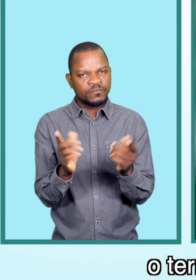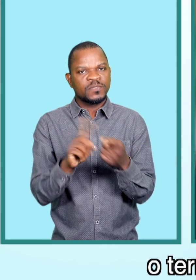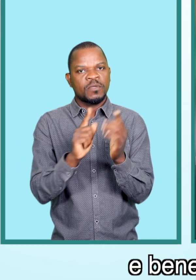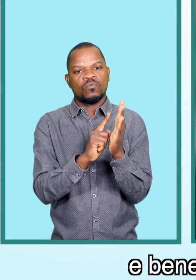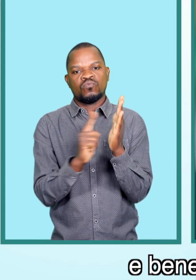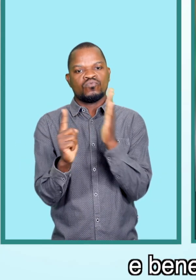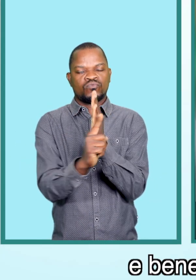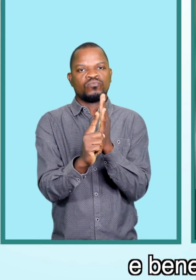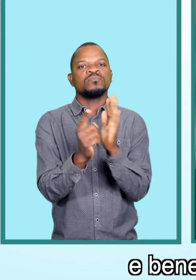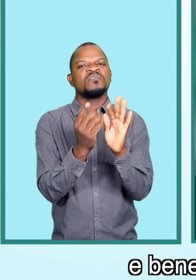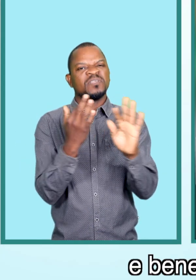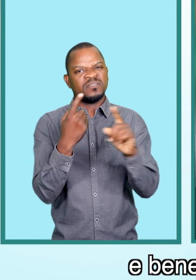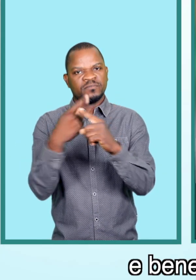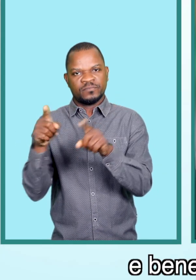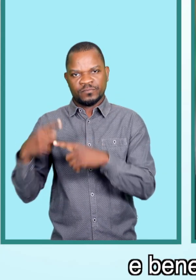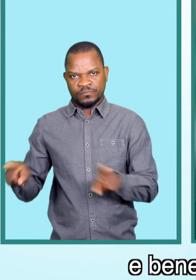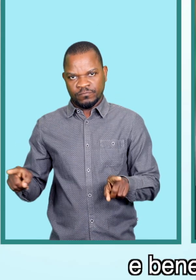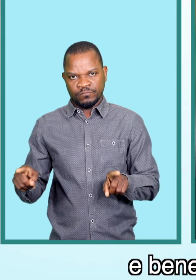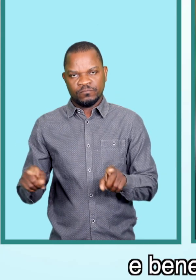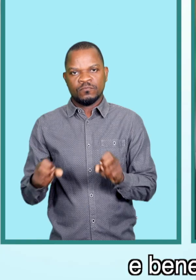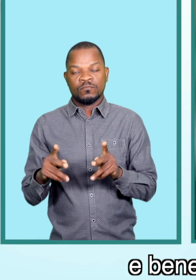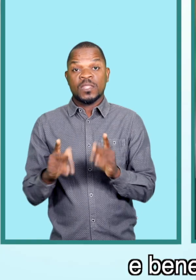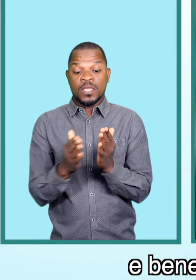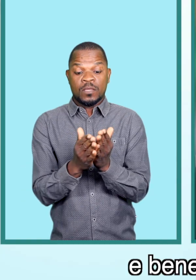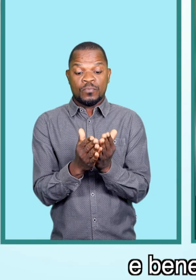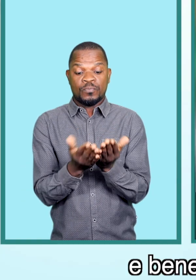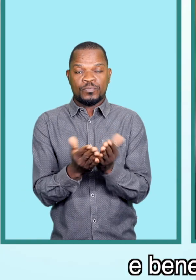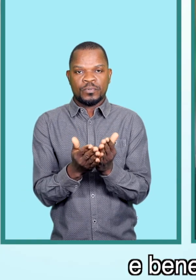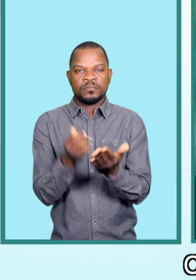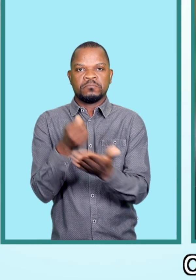e benefícios legalmente estabelecidos.